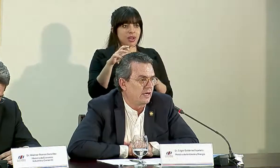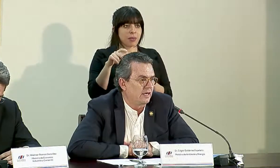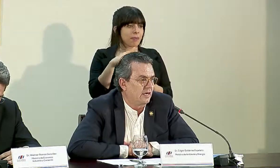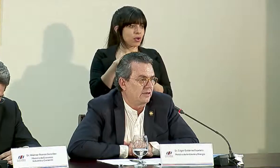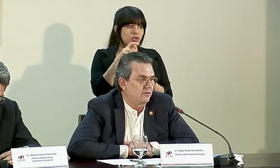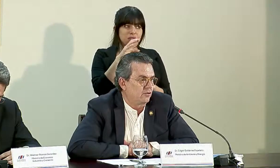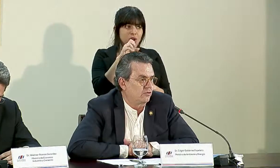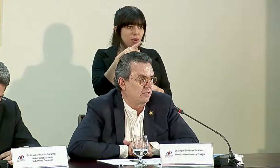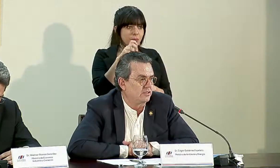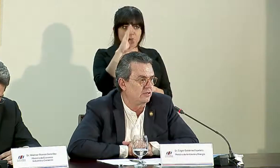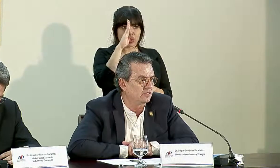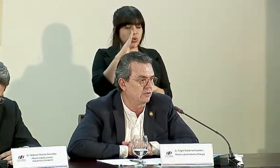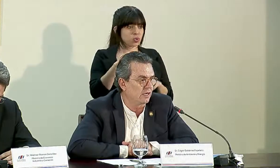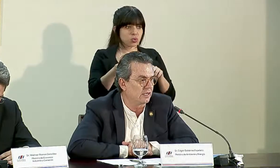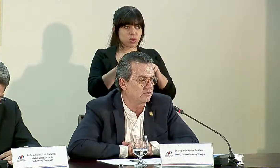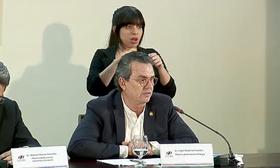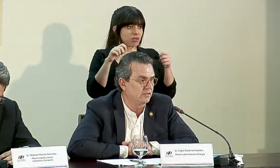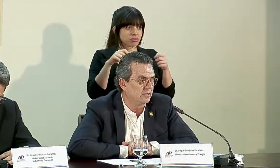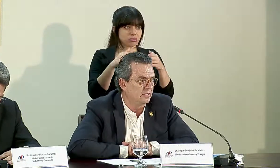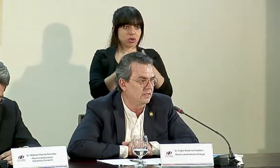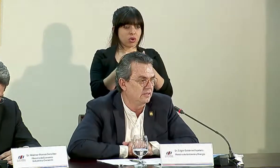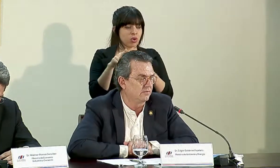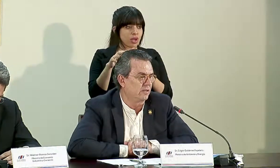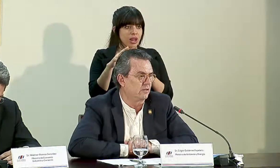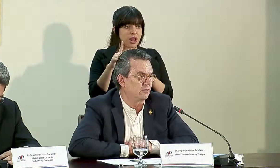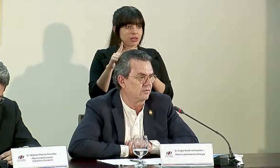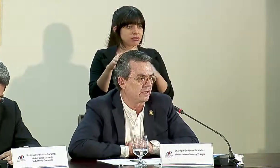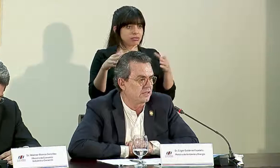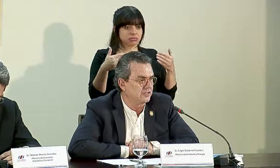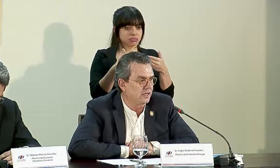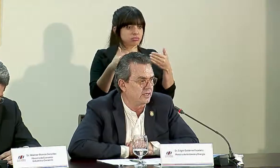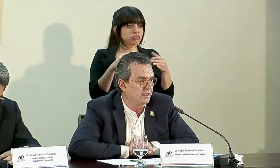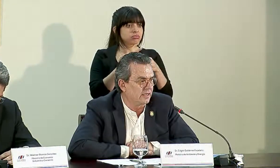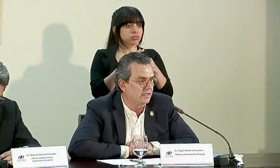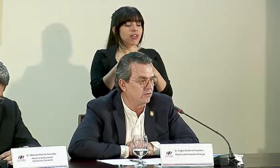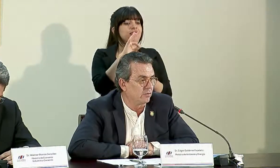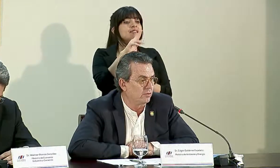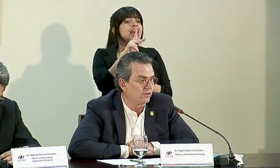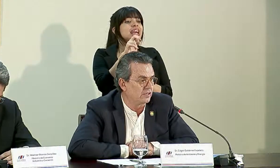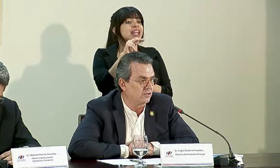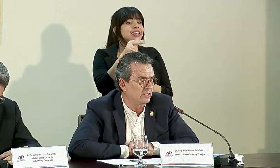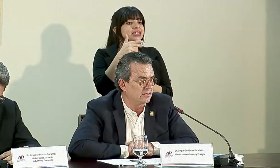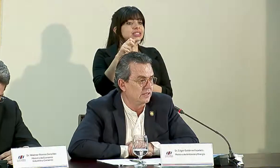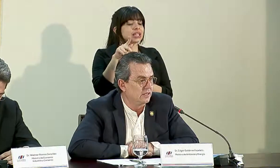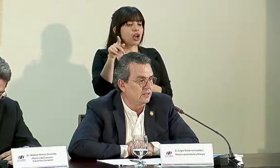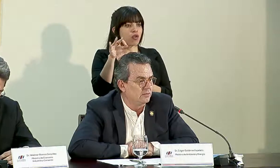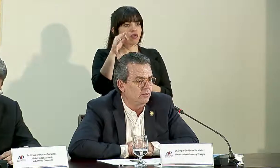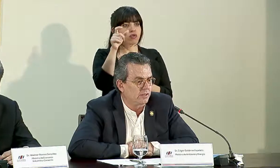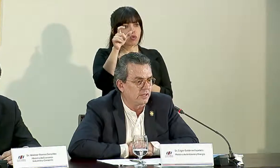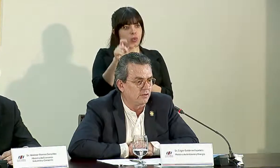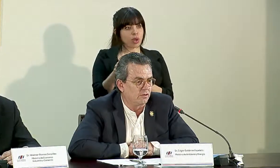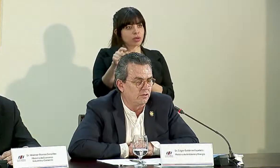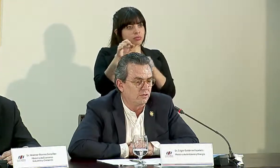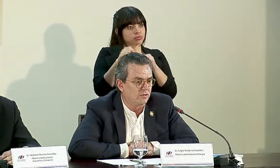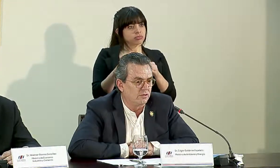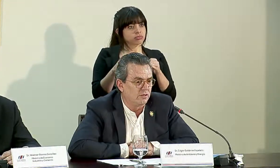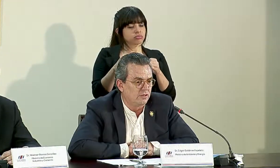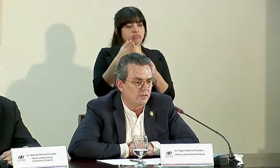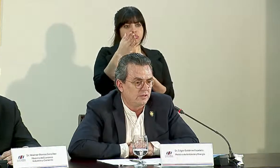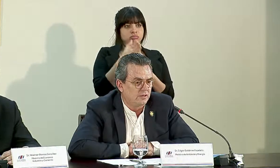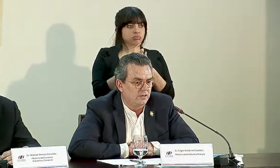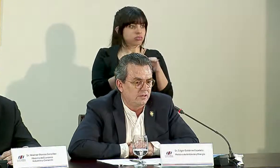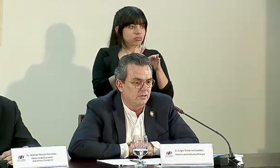Recope nunca ha roto relaciones con Ad Astra. Fue el doctor Franklin Chan quien rompió relaciones porque